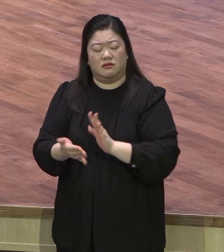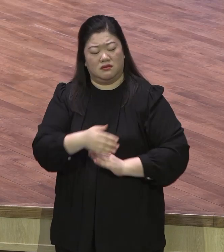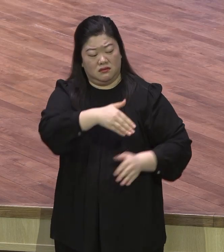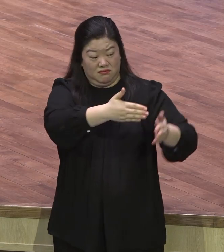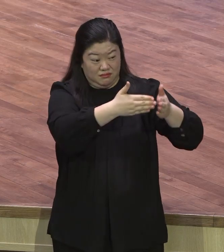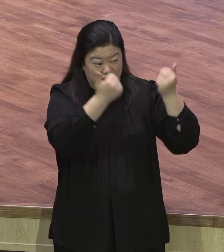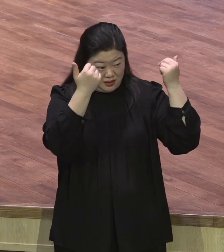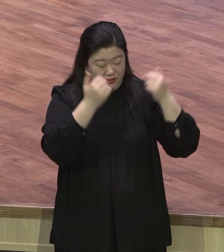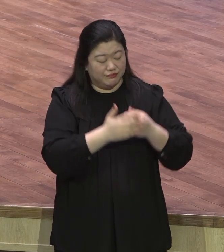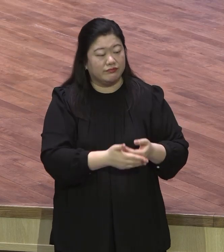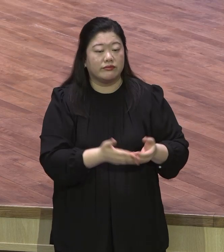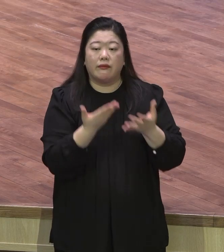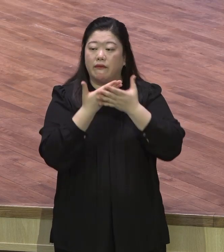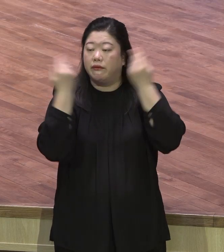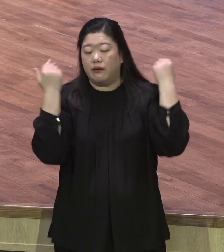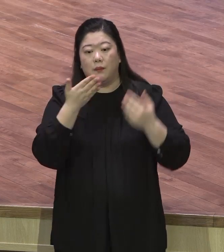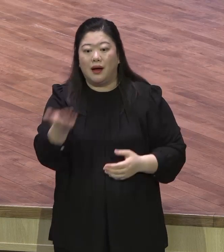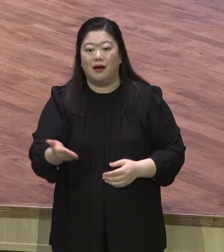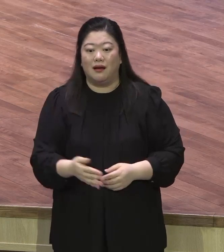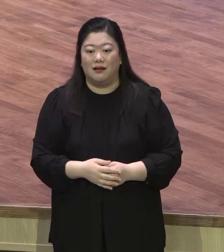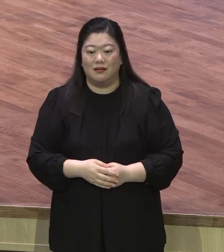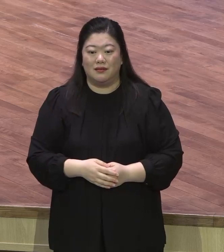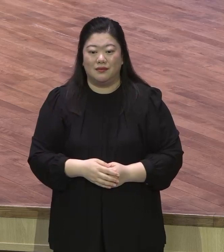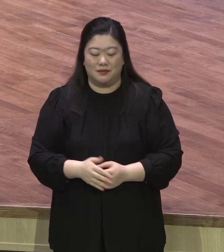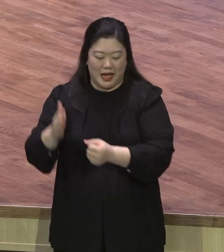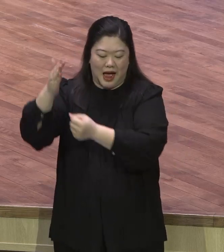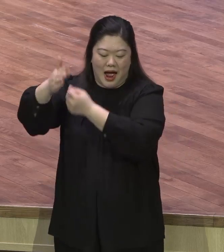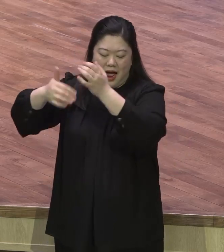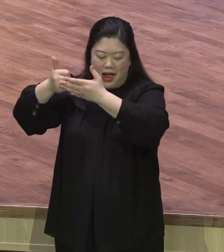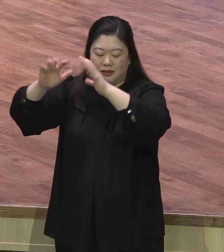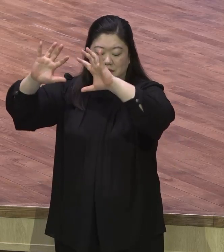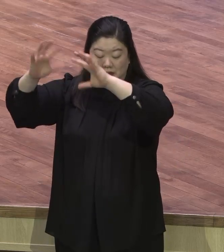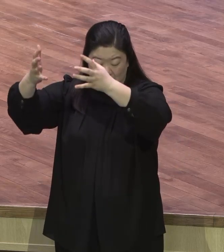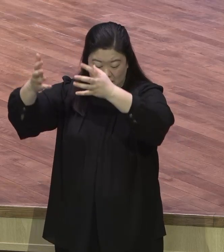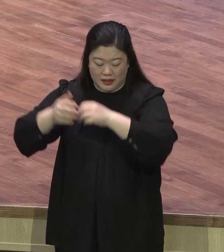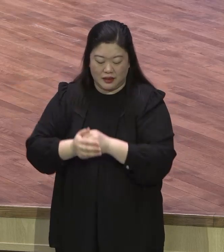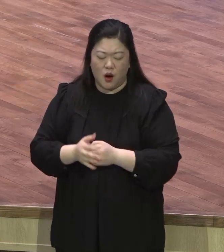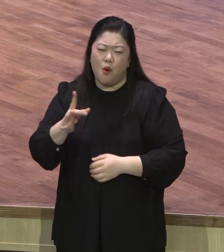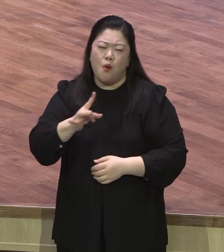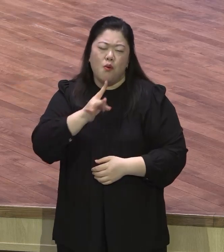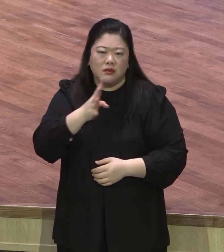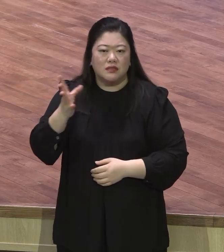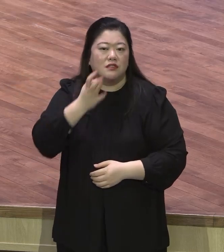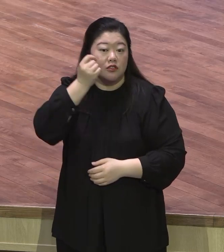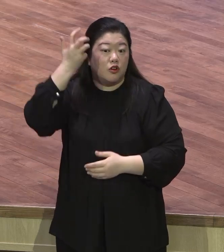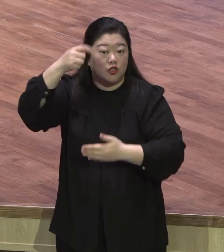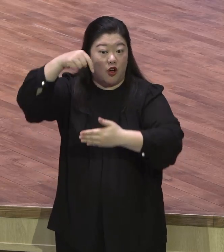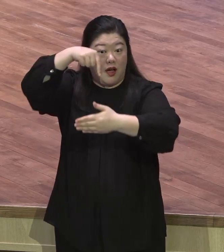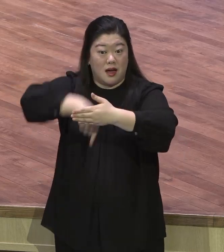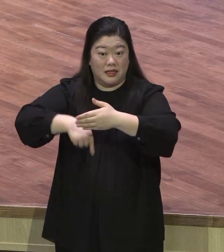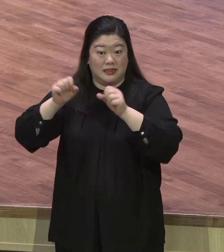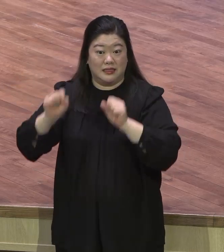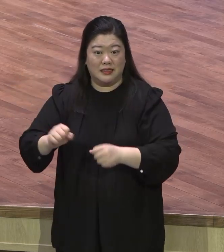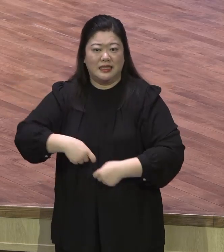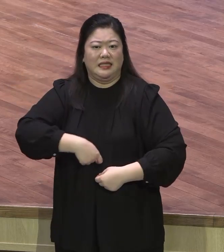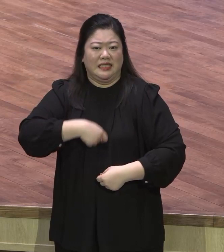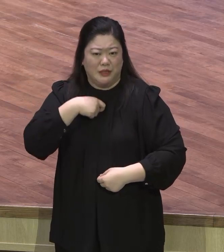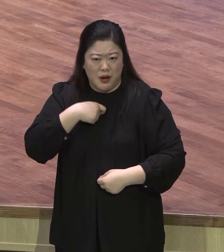14장 17절에 보면 하나님의 나라는 먹는 것과 맛있는 것이 아니오 오직 성령 안에 있는 의와 평강과